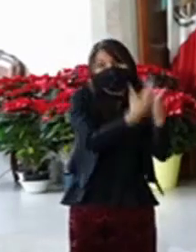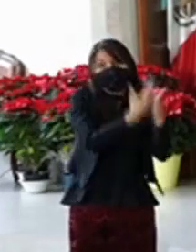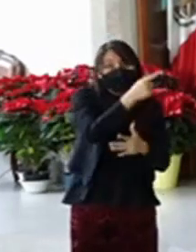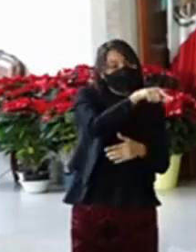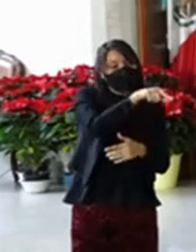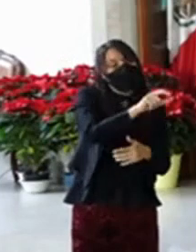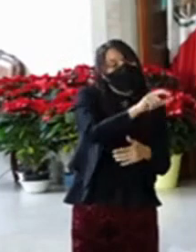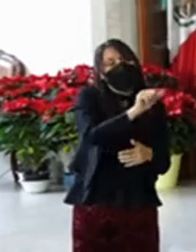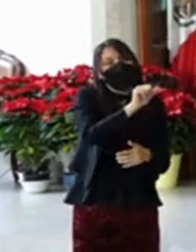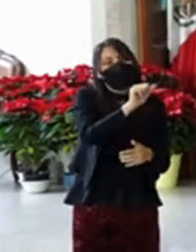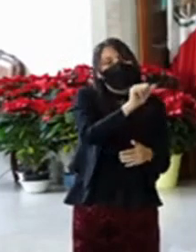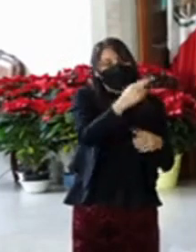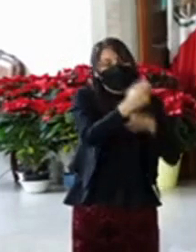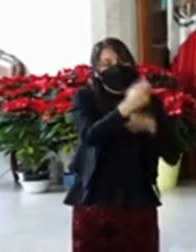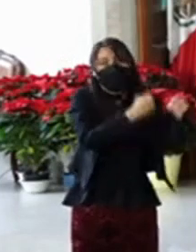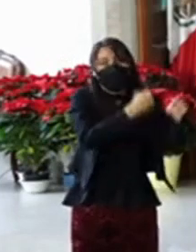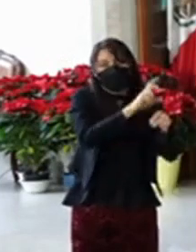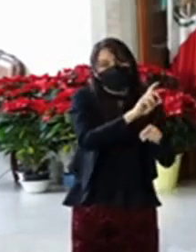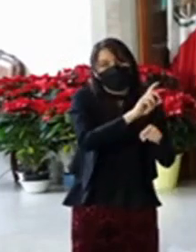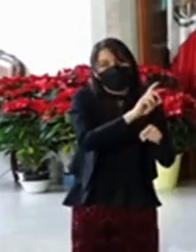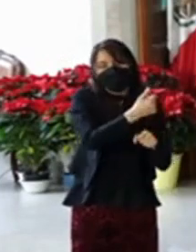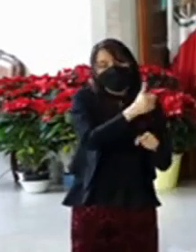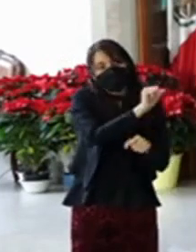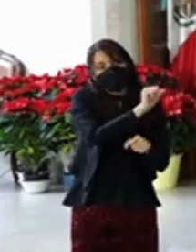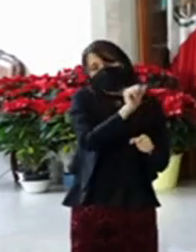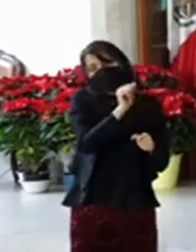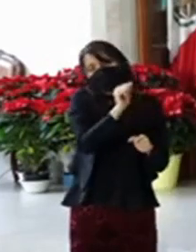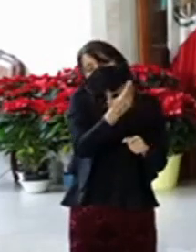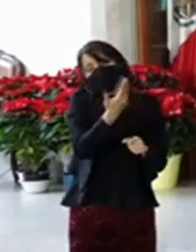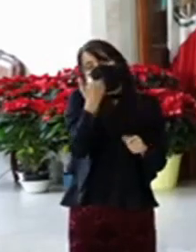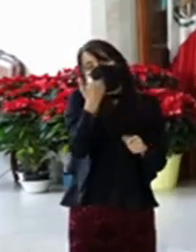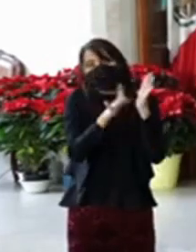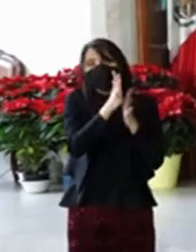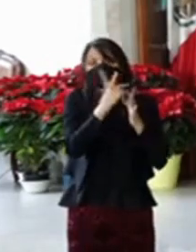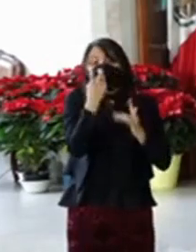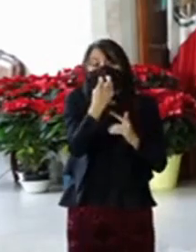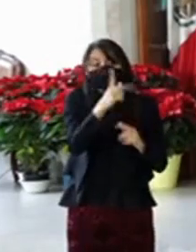Israel, reino del norte, cayó en el año